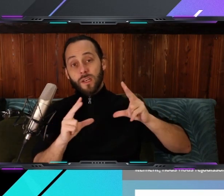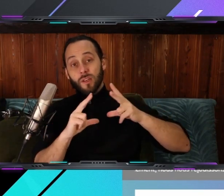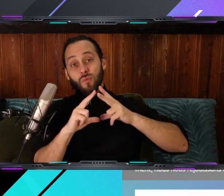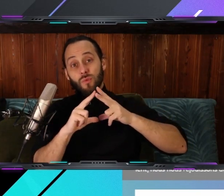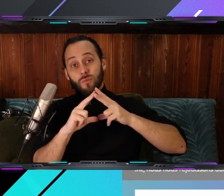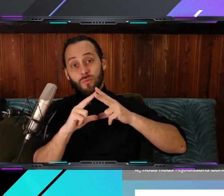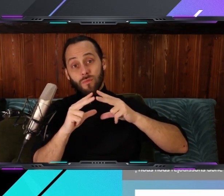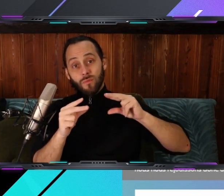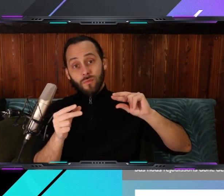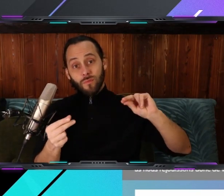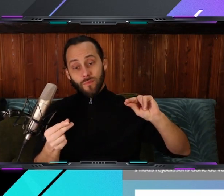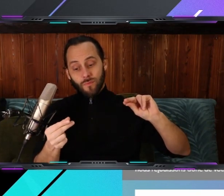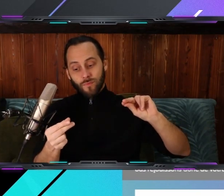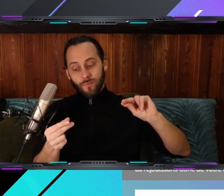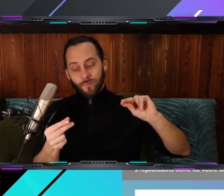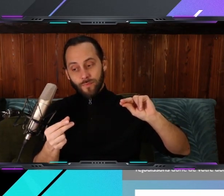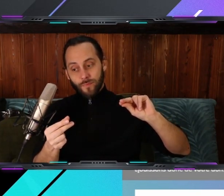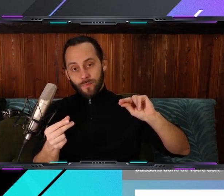C'est les légumes.